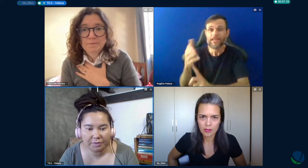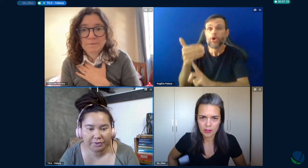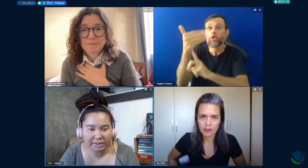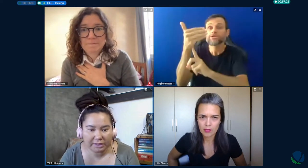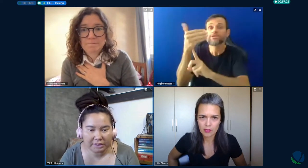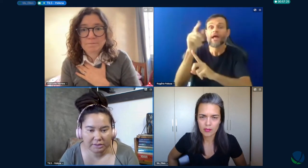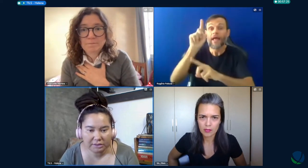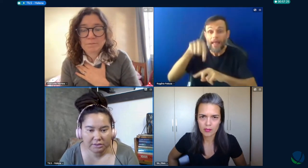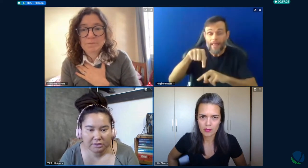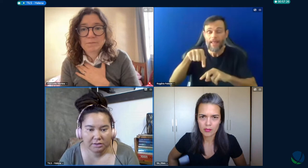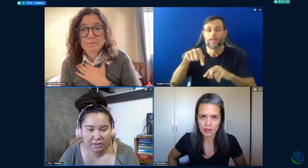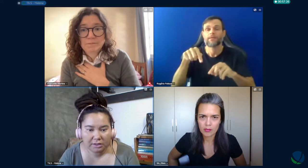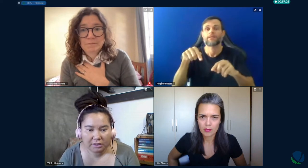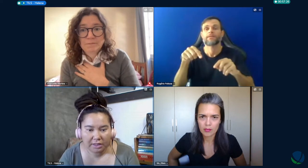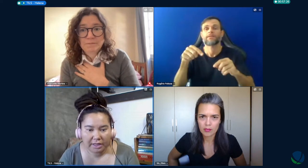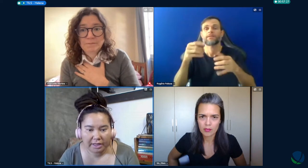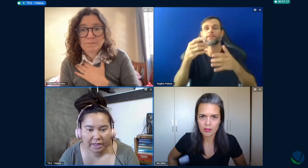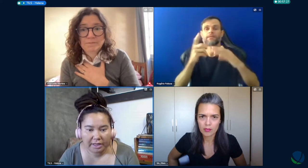informações sobre o DETRAN,